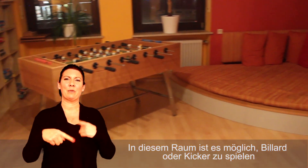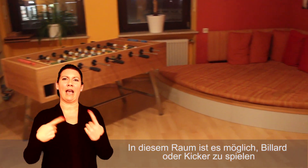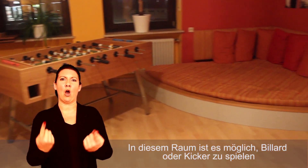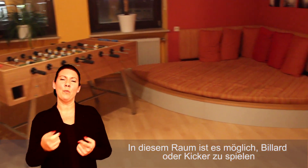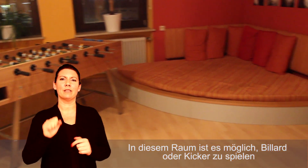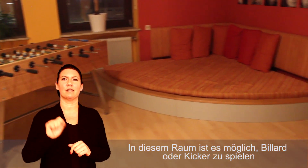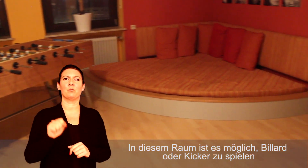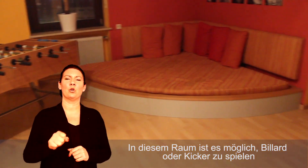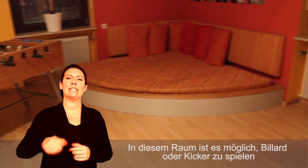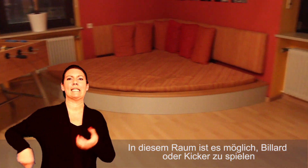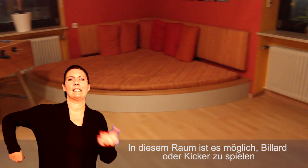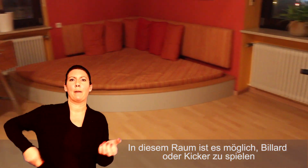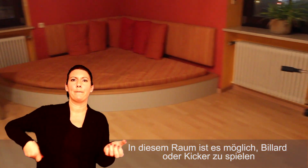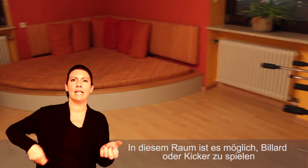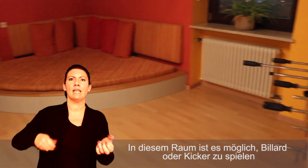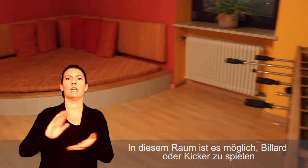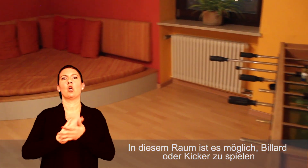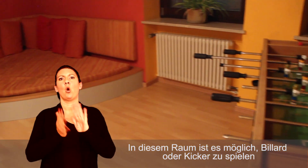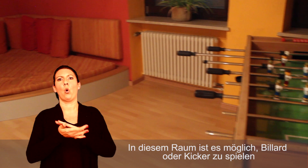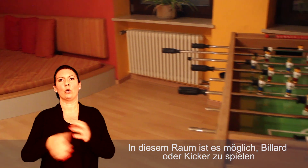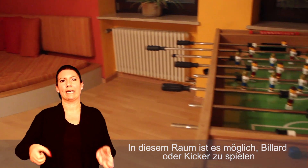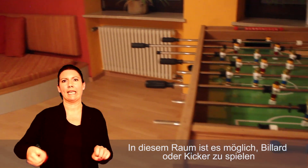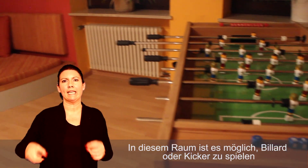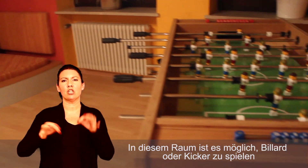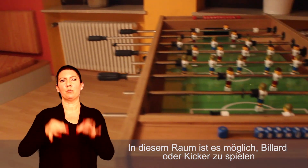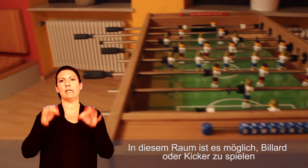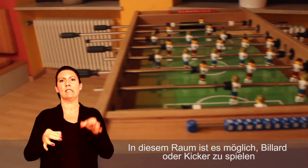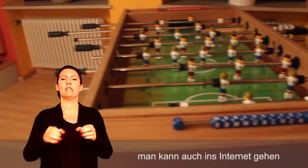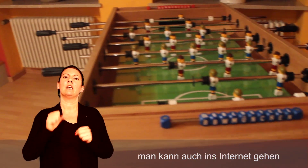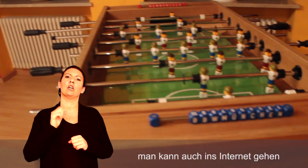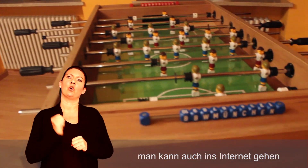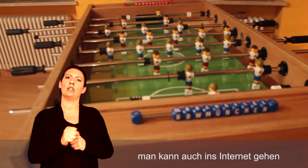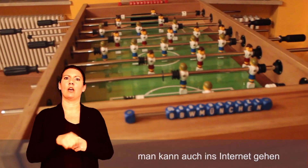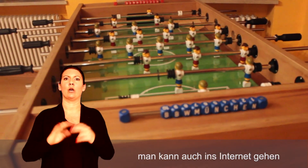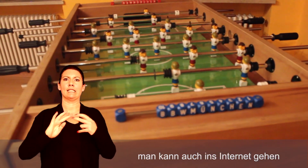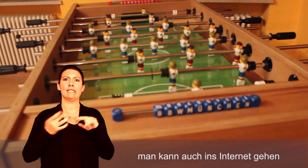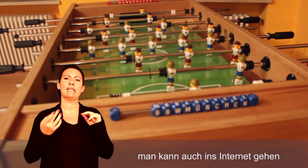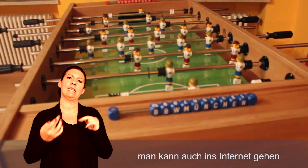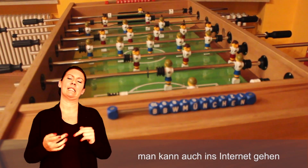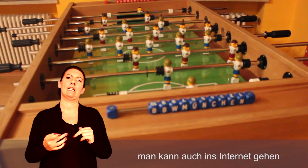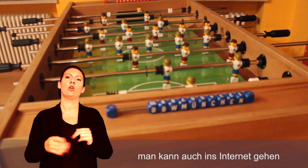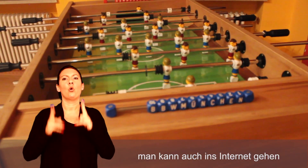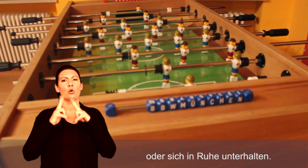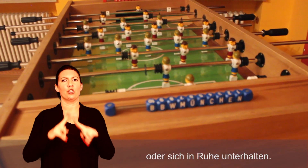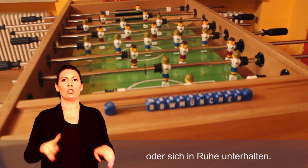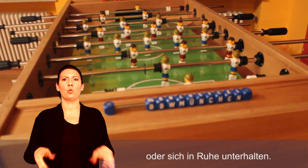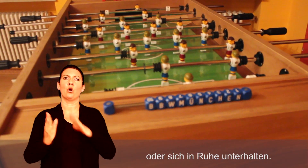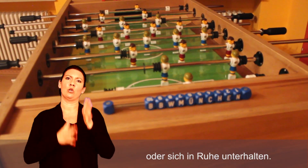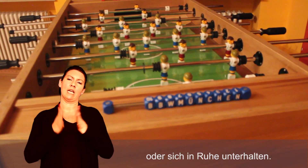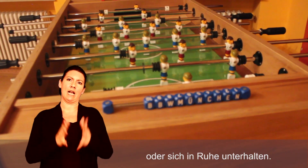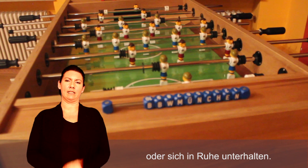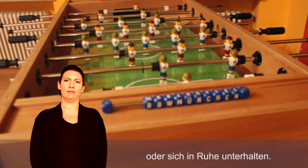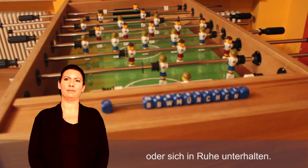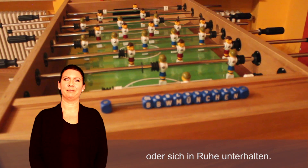In diesem Raum ist es möglich, dass ihr Billard oder Kicker spielt. Ihr könnt auch ins Internet gehen oder euch in